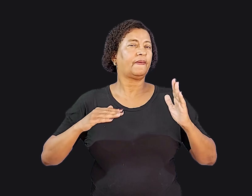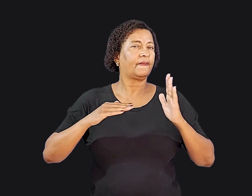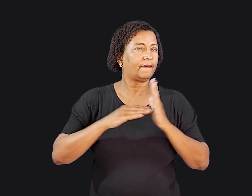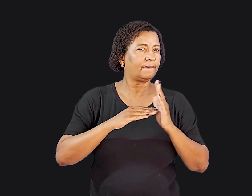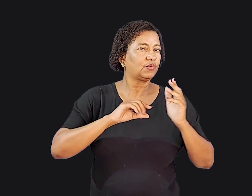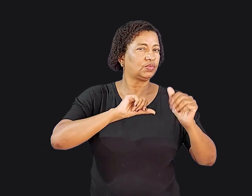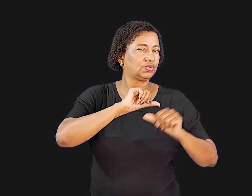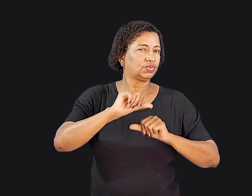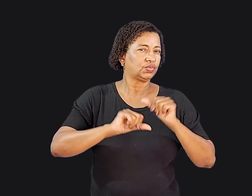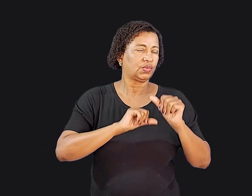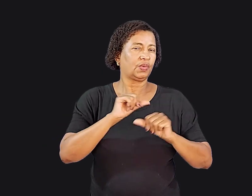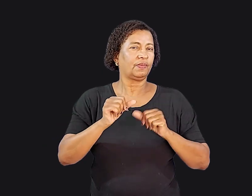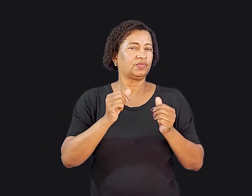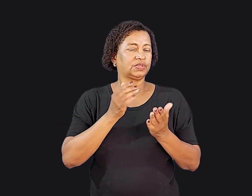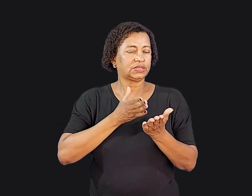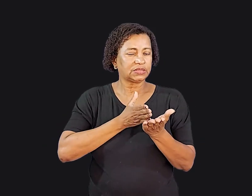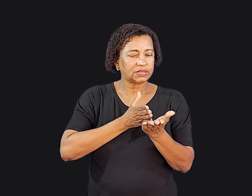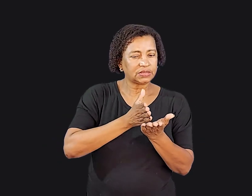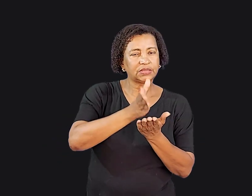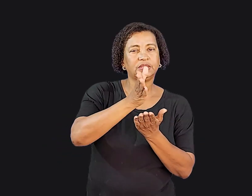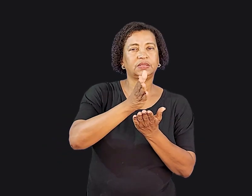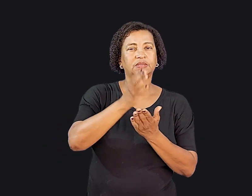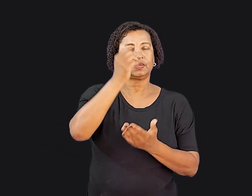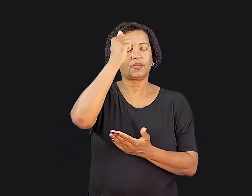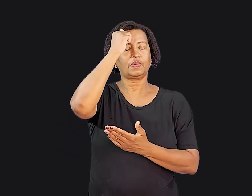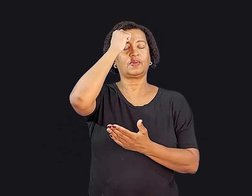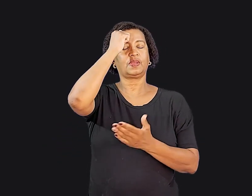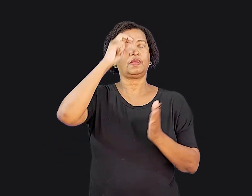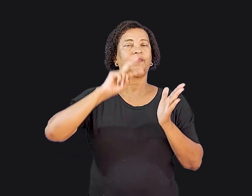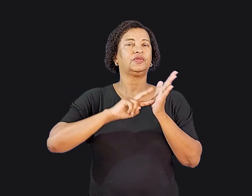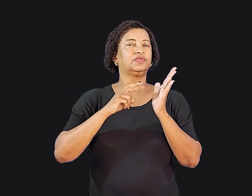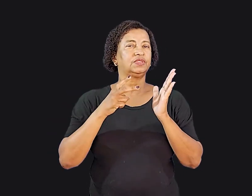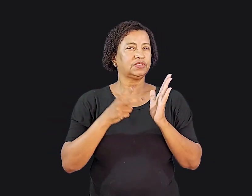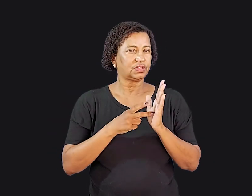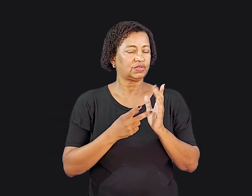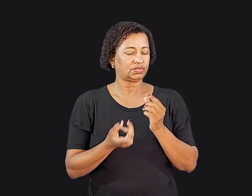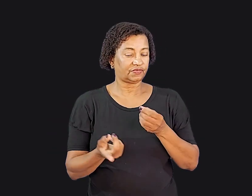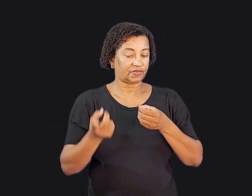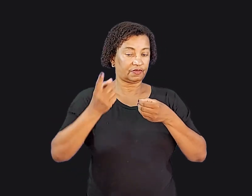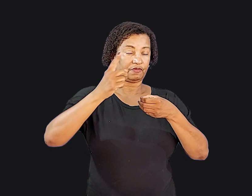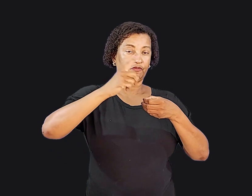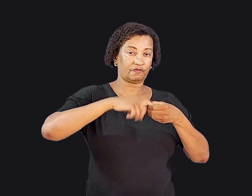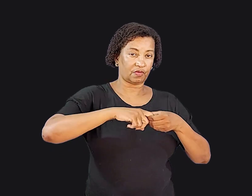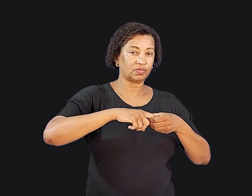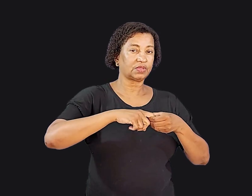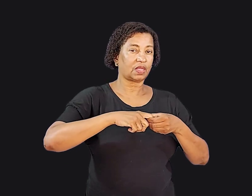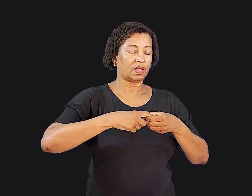uma mudança de direção. Arrependimento significa dar meia volta e caminhar em